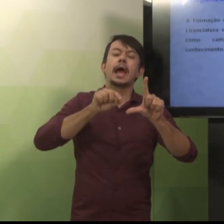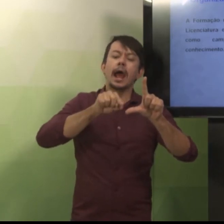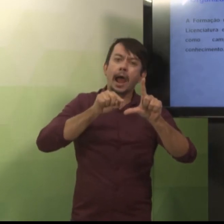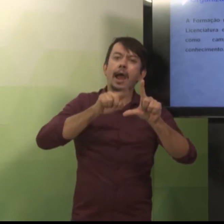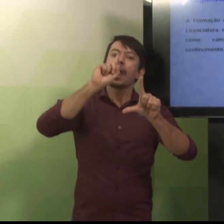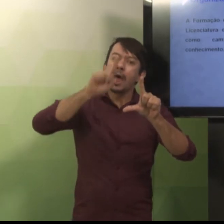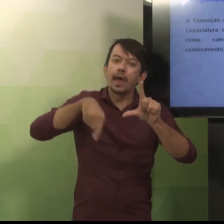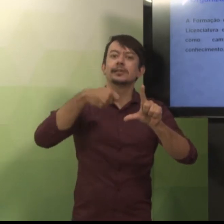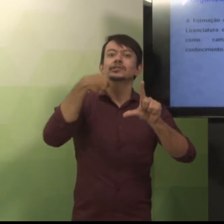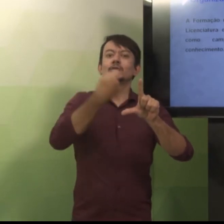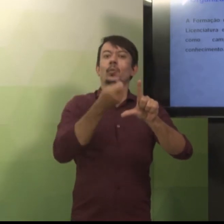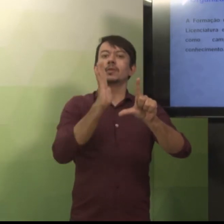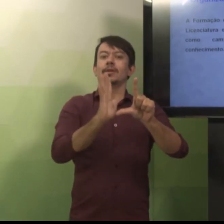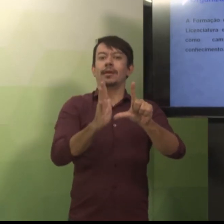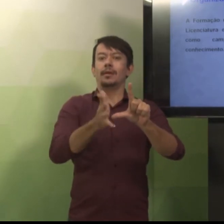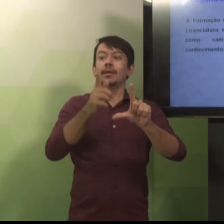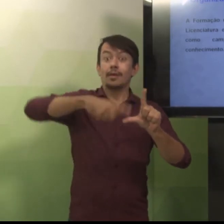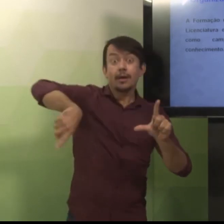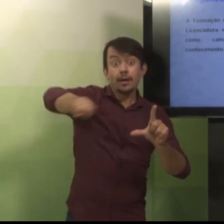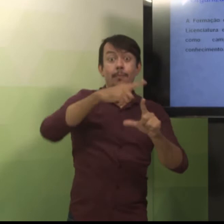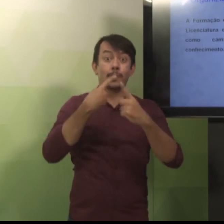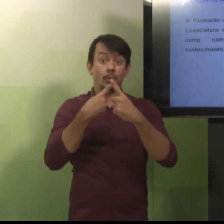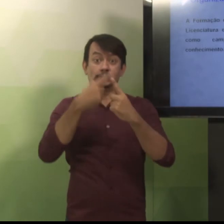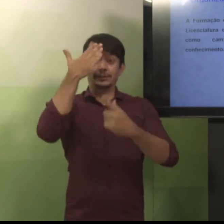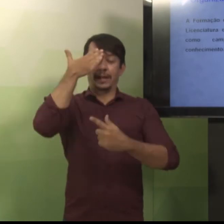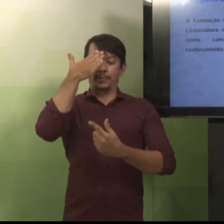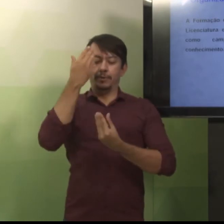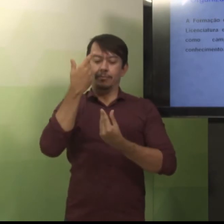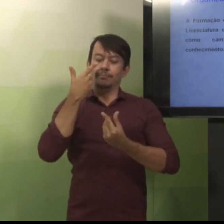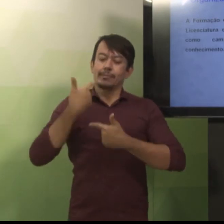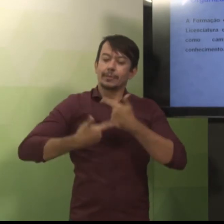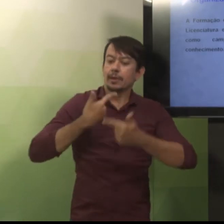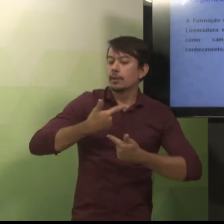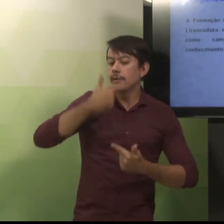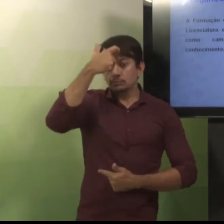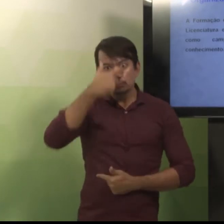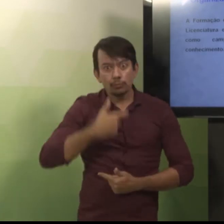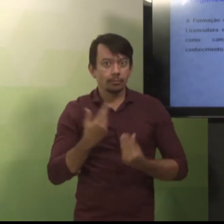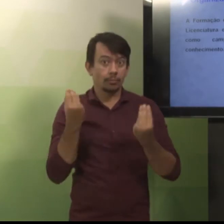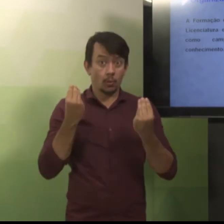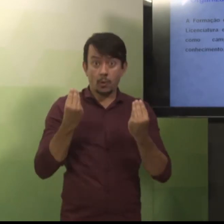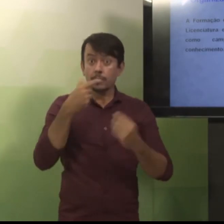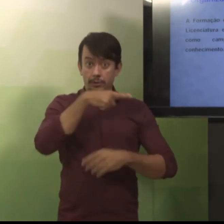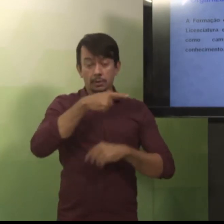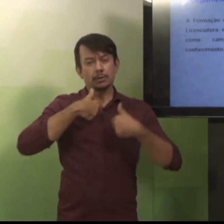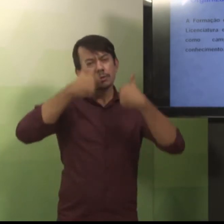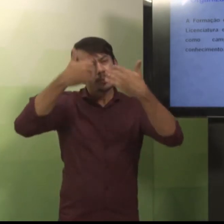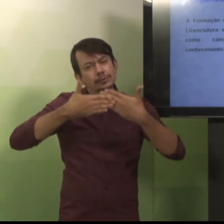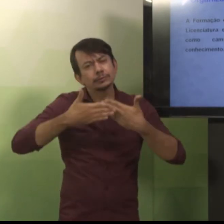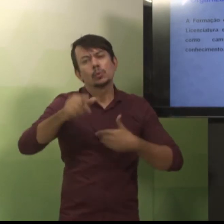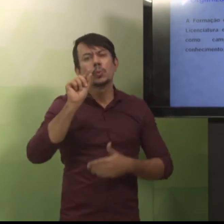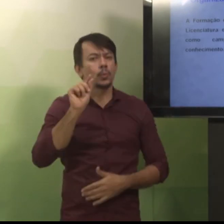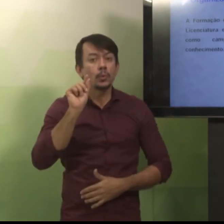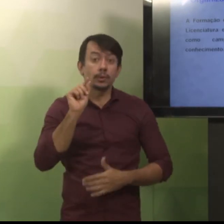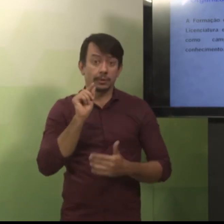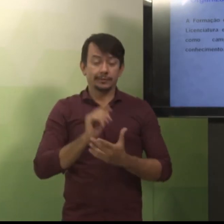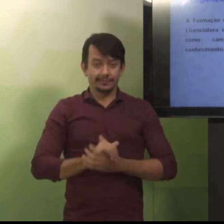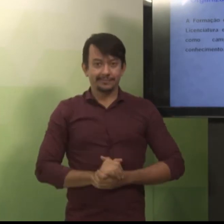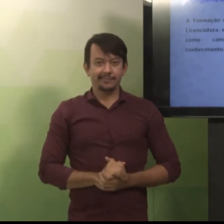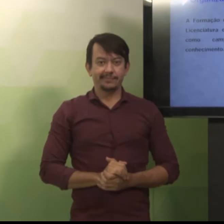na licenciatura do Letras Libras, vocês saberão como desenvolver esse trabalho na